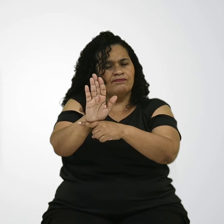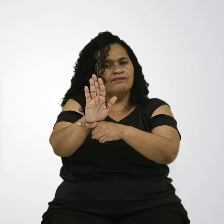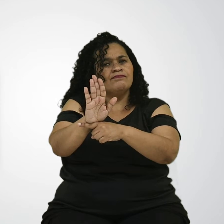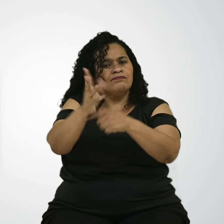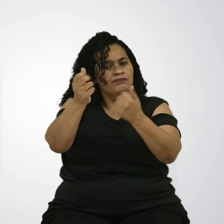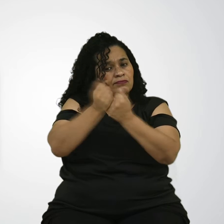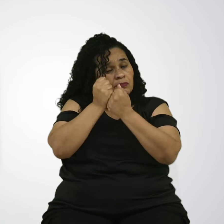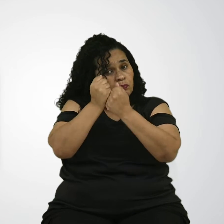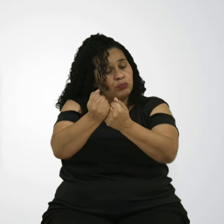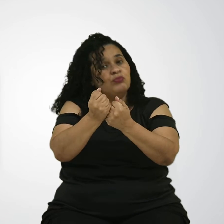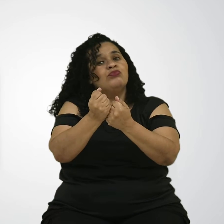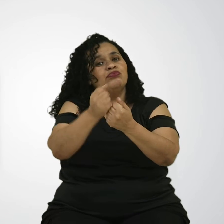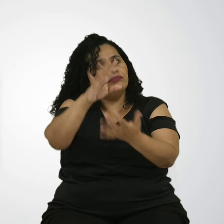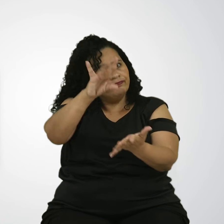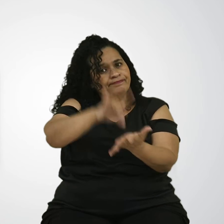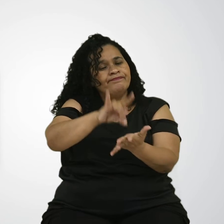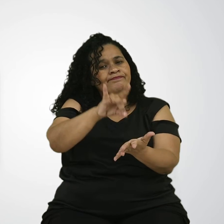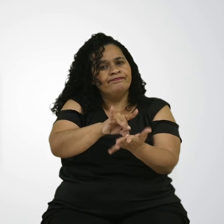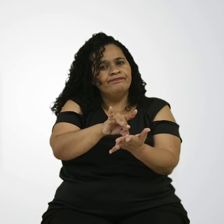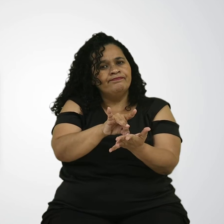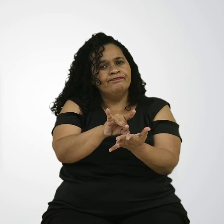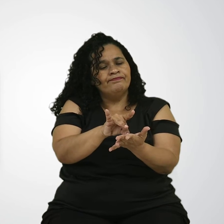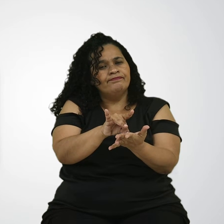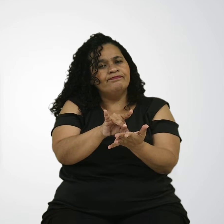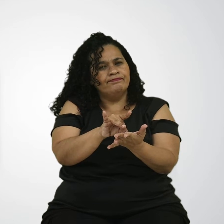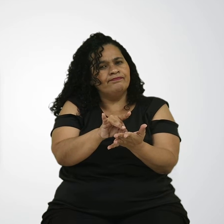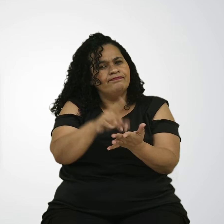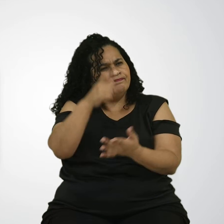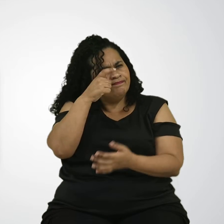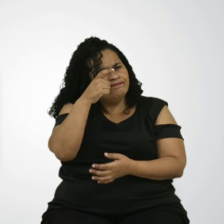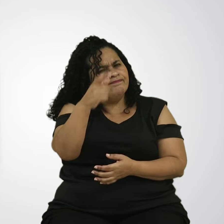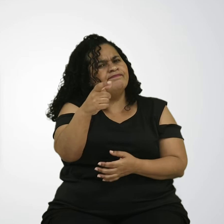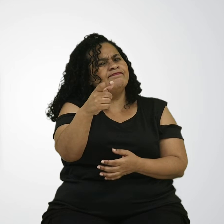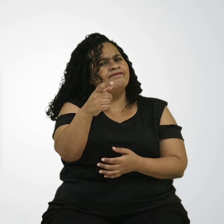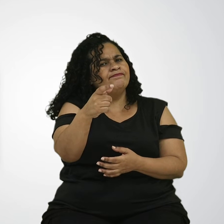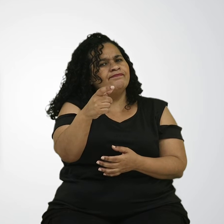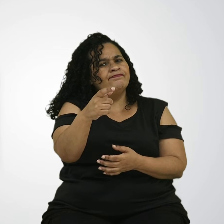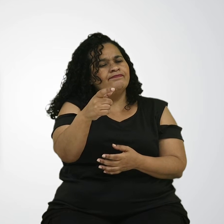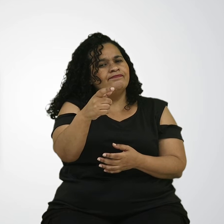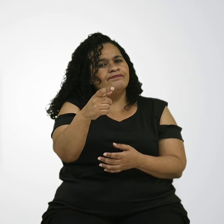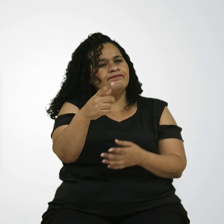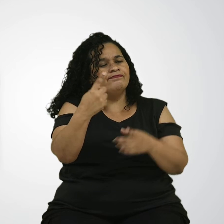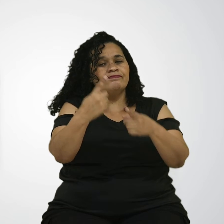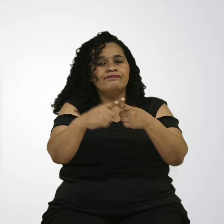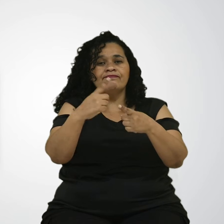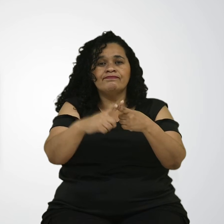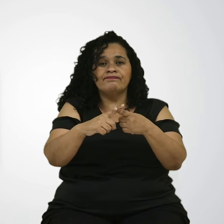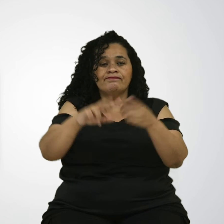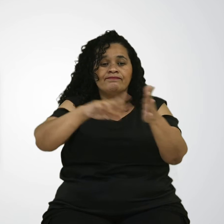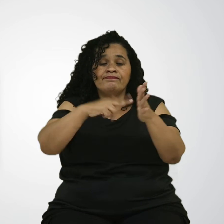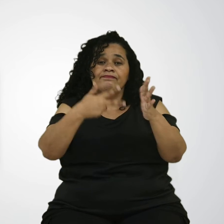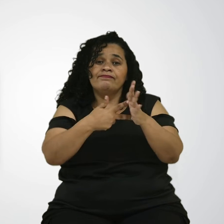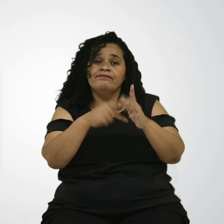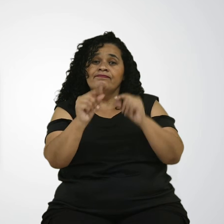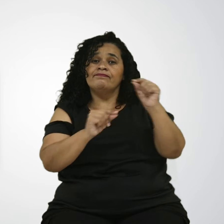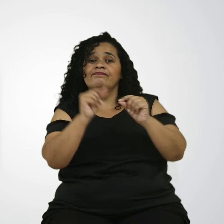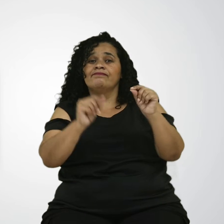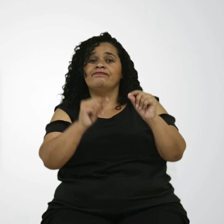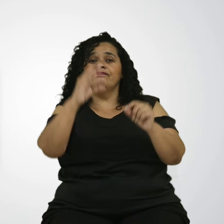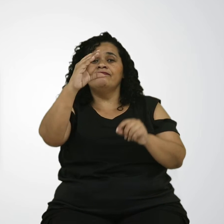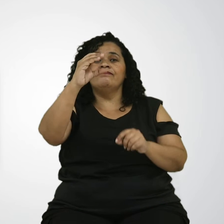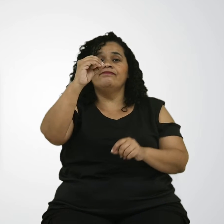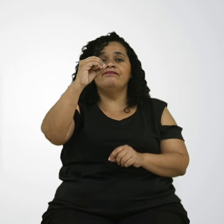né? E aqui é um auxiliar muito interessante, porque cooperadora. Ele é cooperadora, né? Porque ele é equiparado,